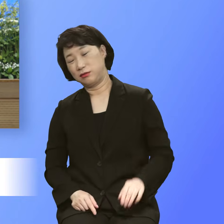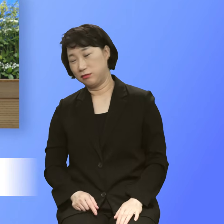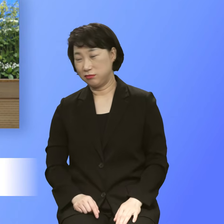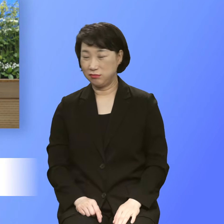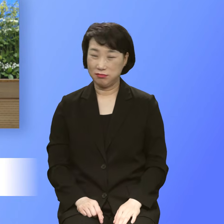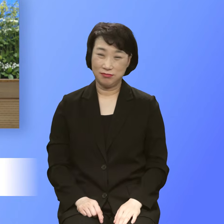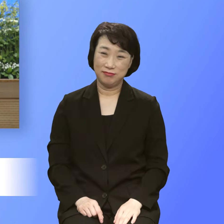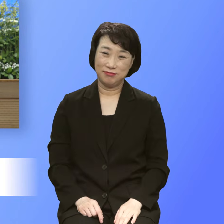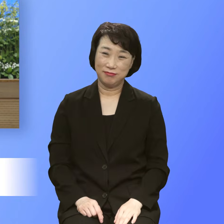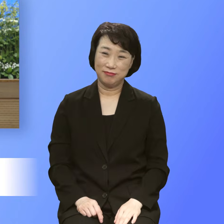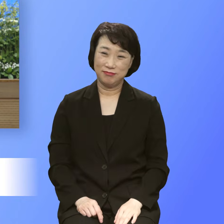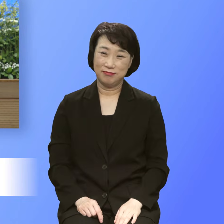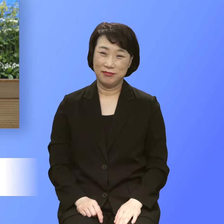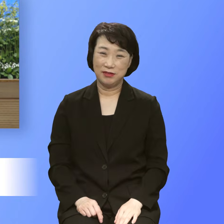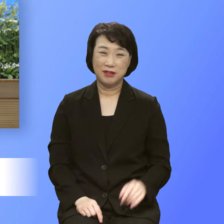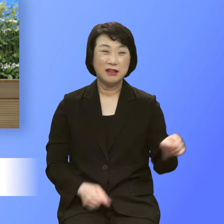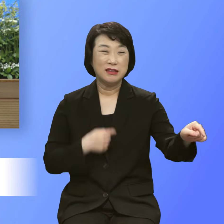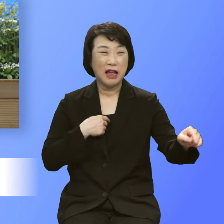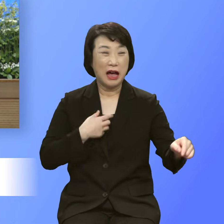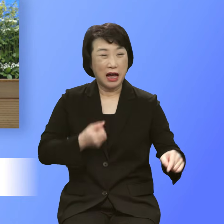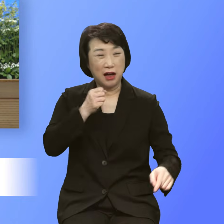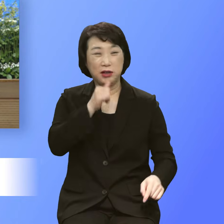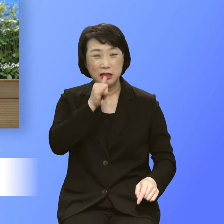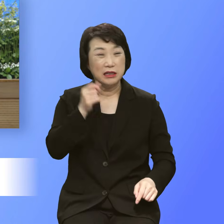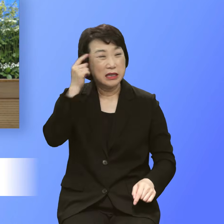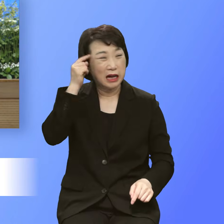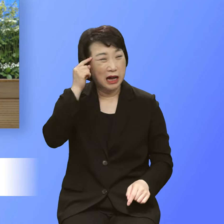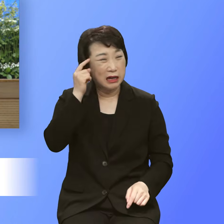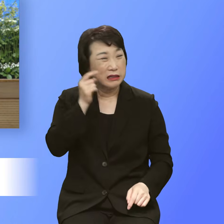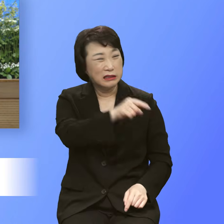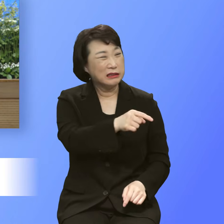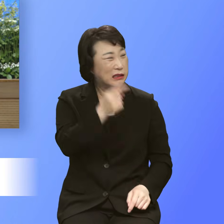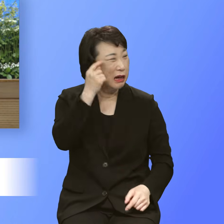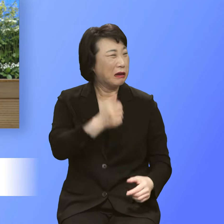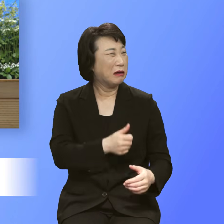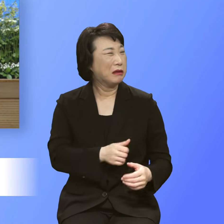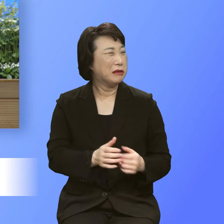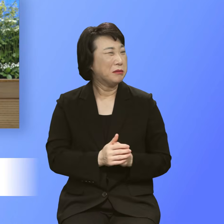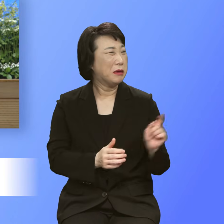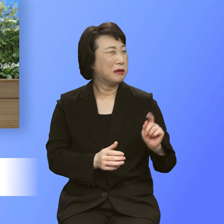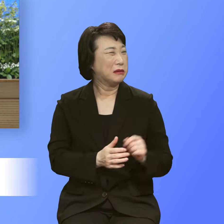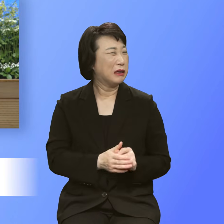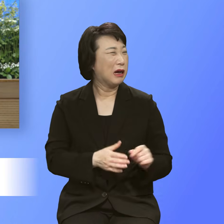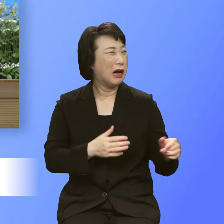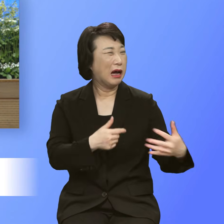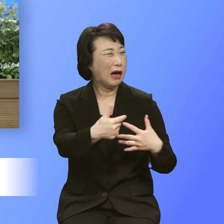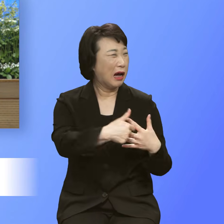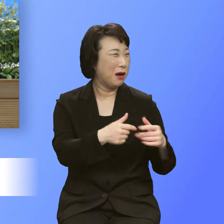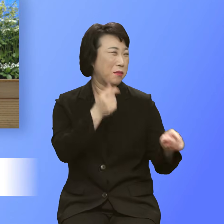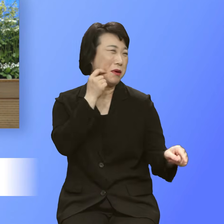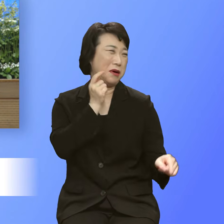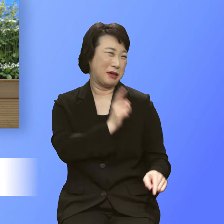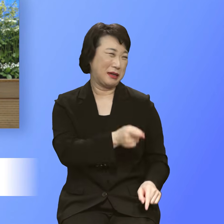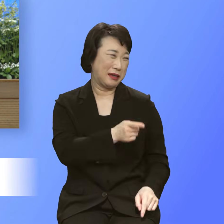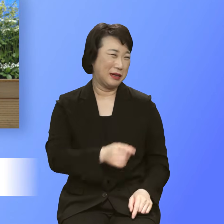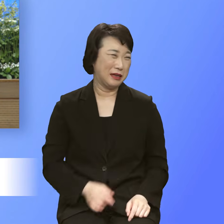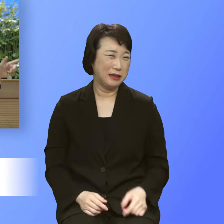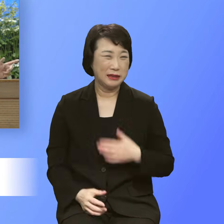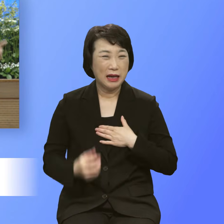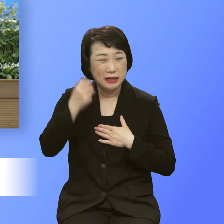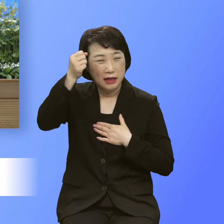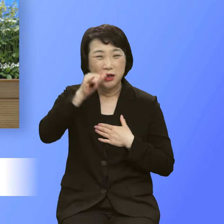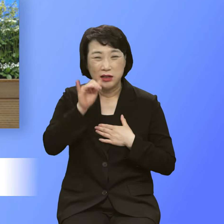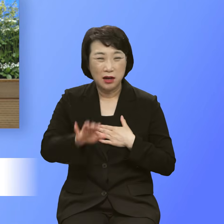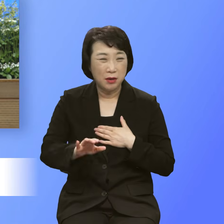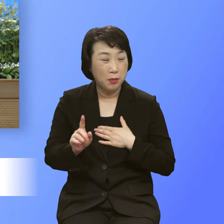말이야. 너는 내가 가진 생각을 감히 생각할 수 없다 이 말이야. 네가 내가 가진 생각을 알려면